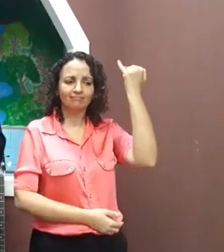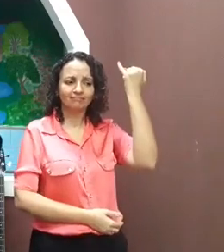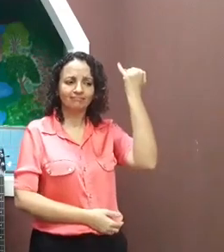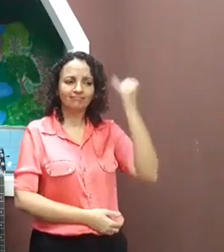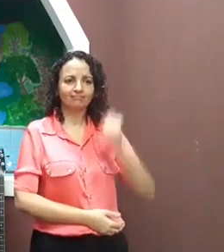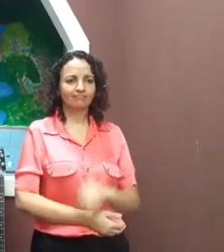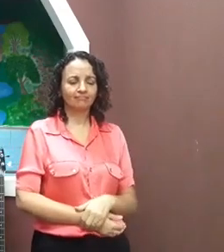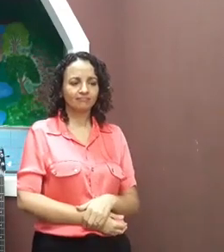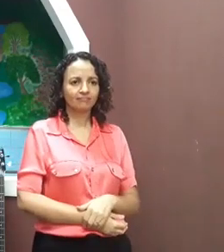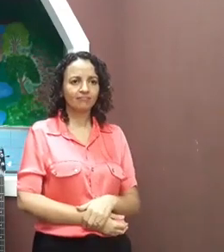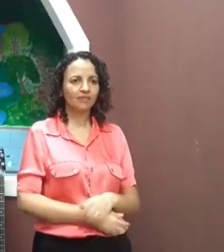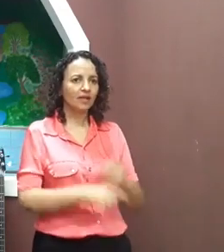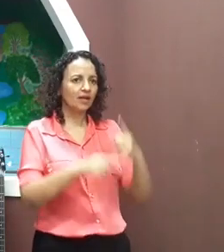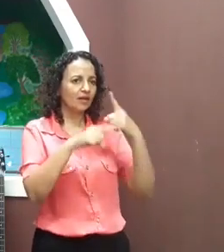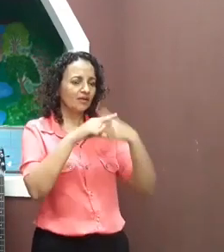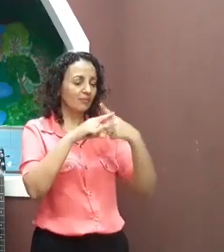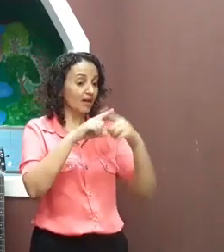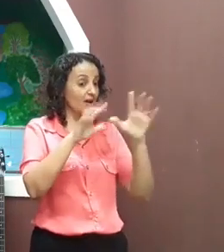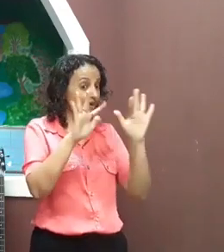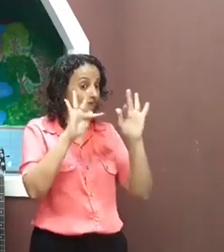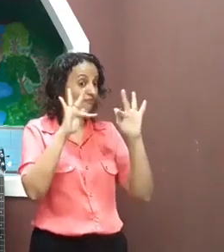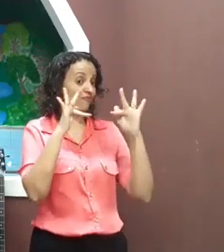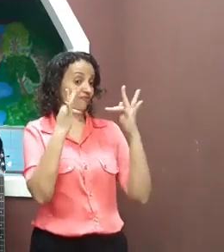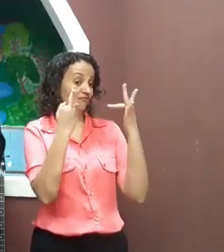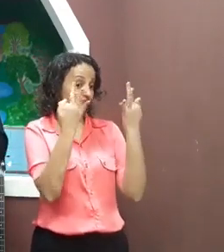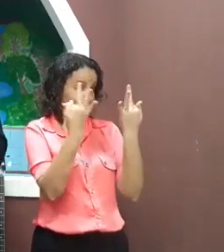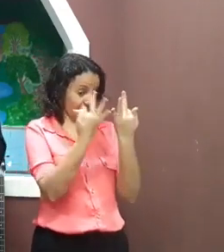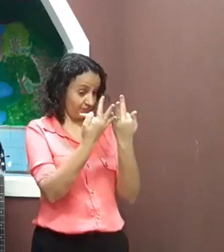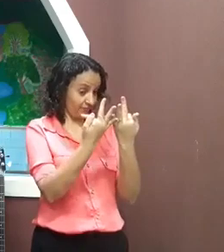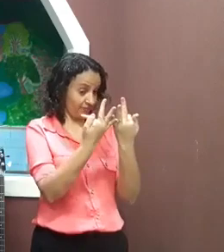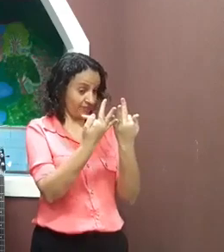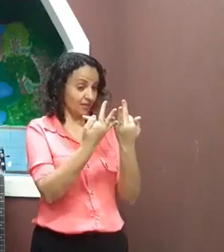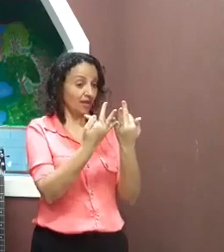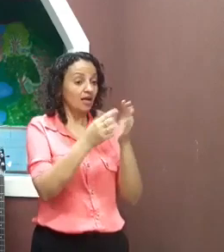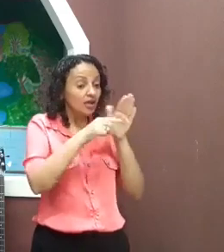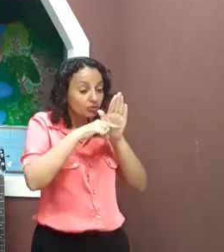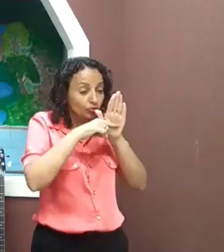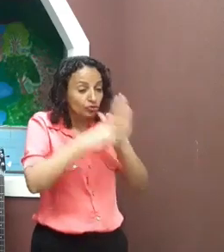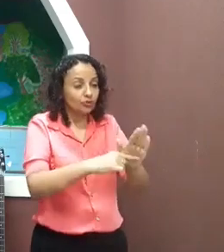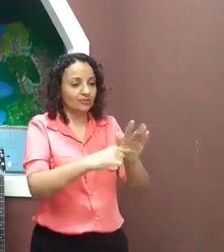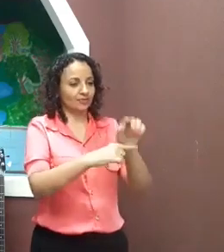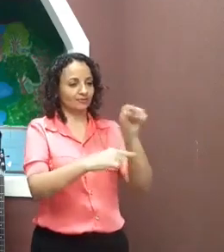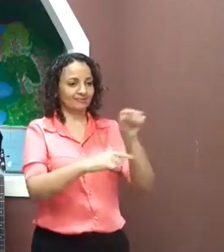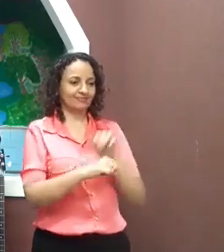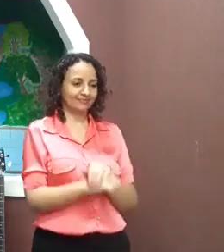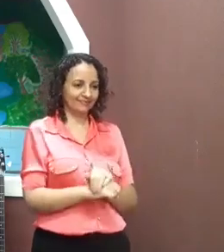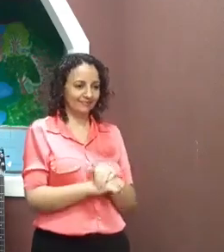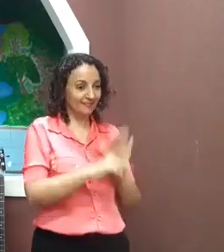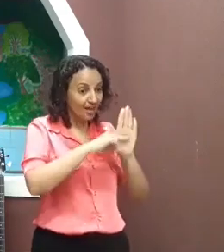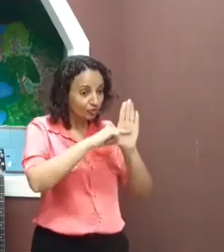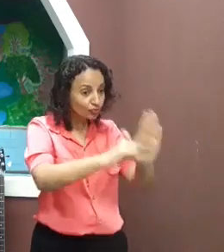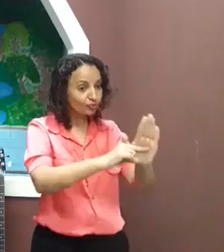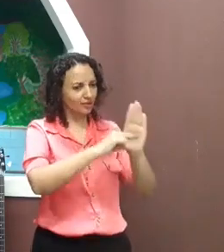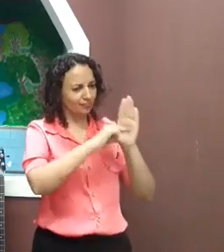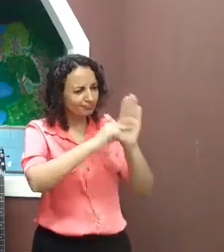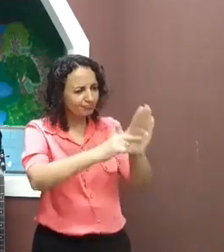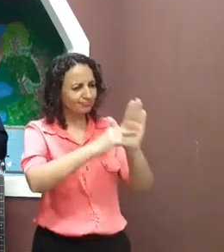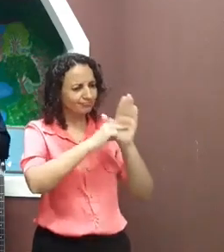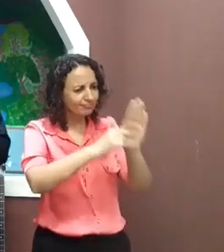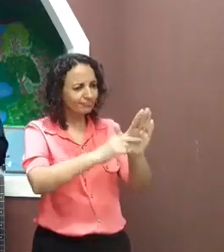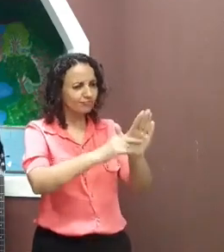vai impedir de você decair. Entenda uma coisa: a igreja do Senhor, ela é composta